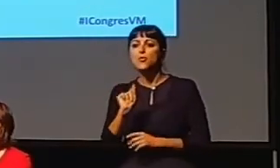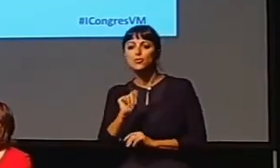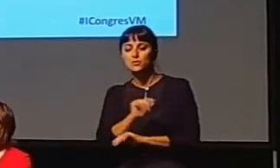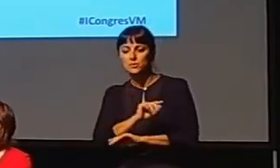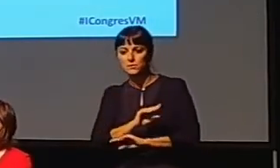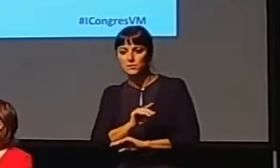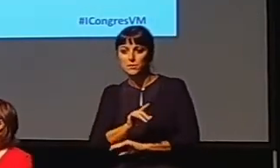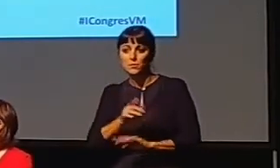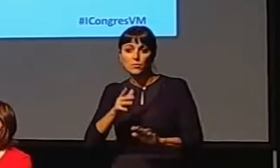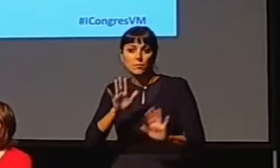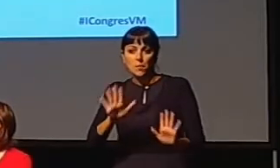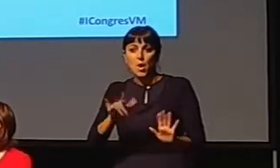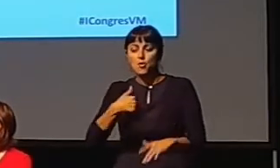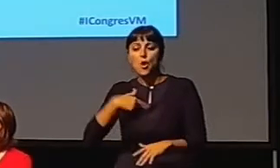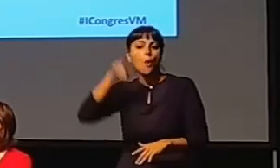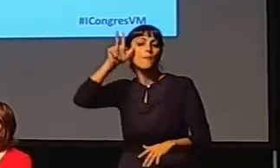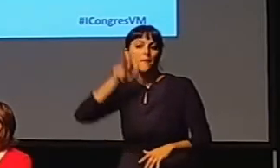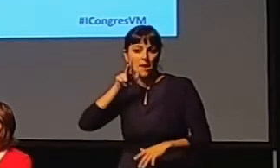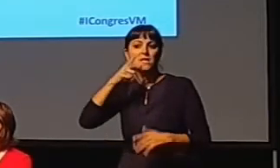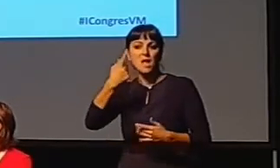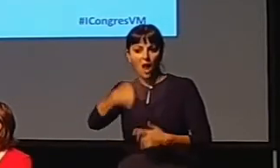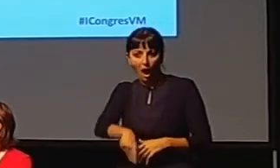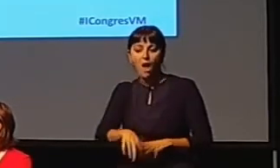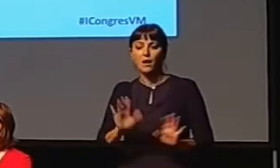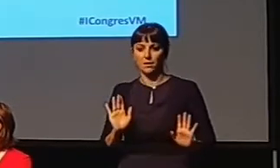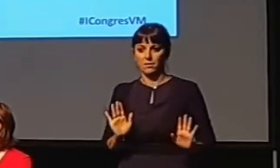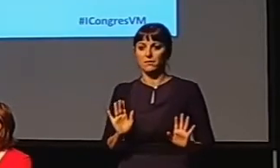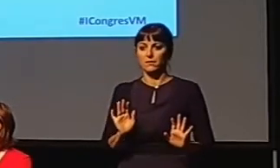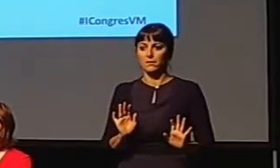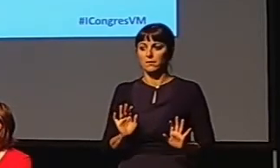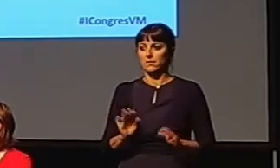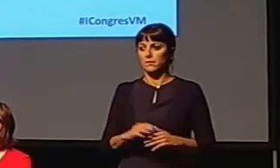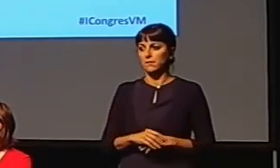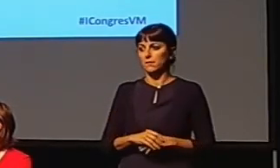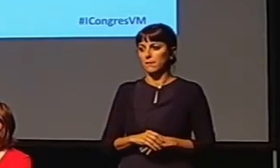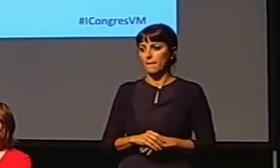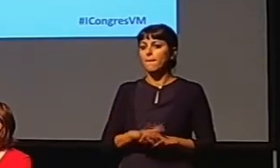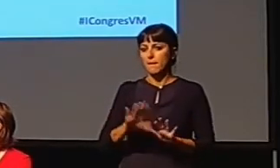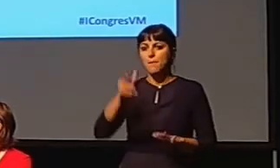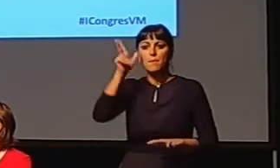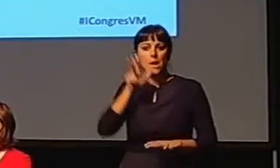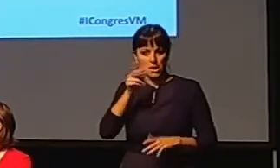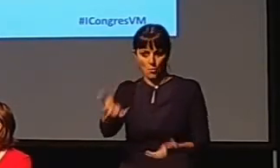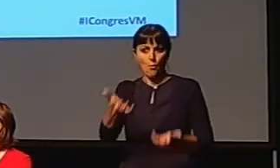privilegi. Privilegi guanyat, eh? Guanyat